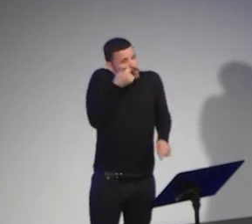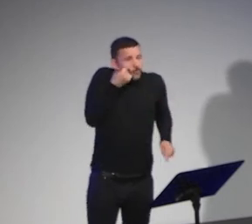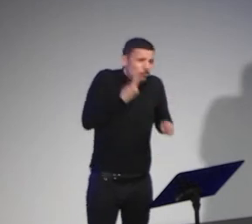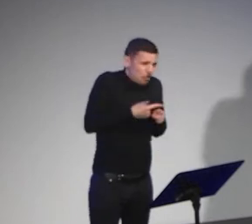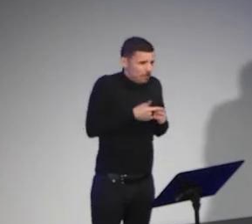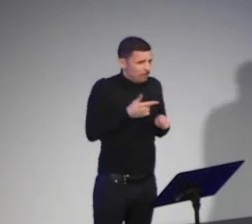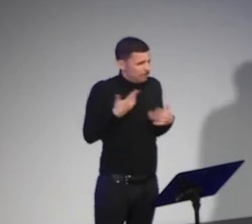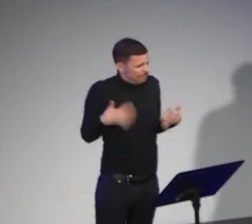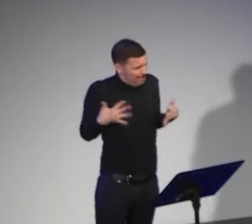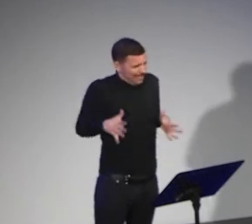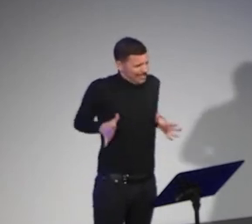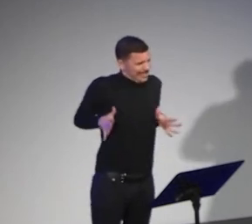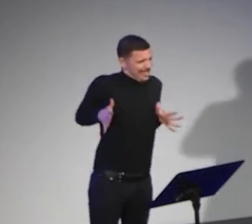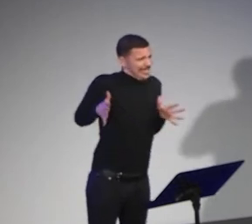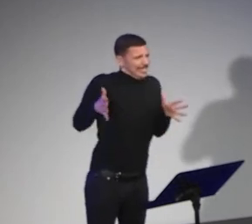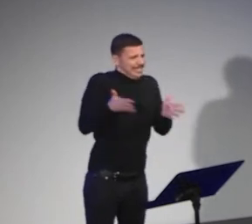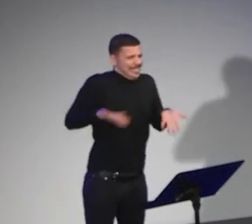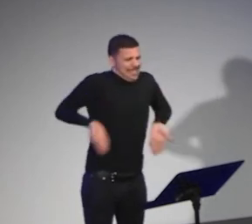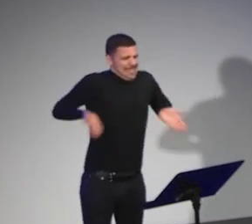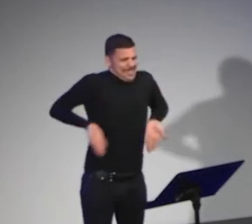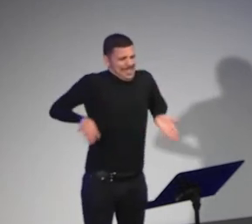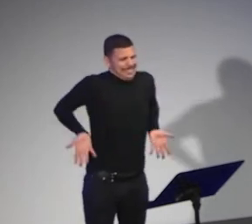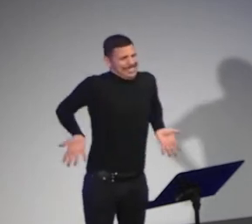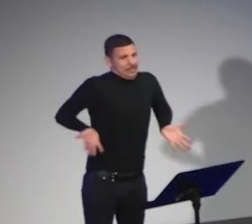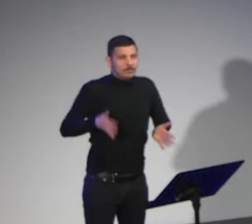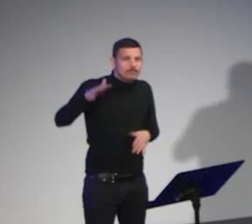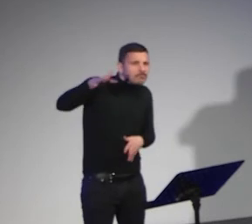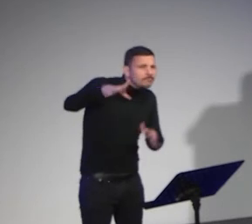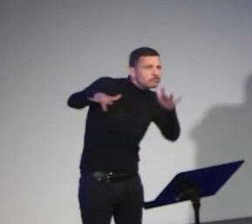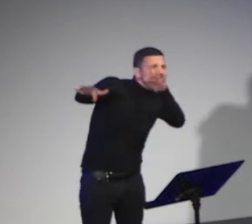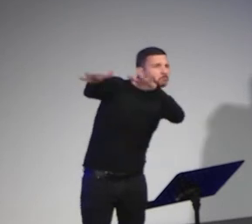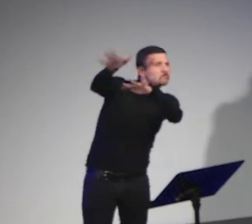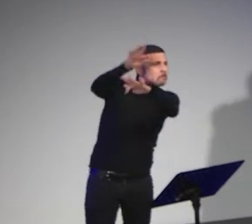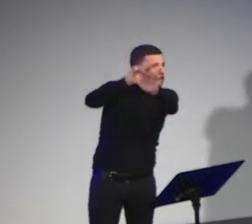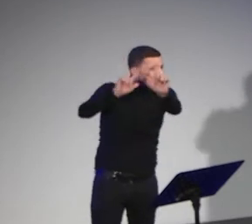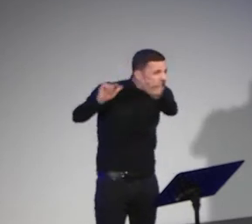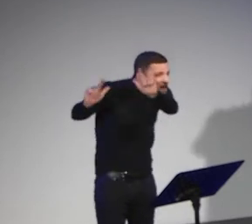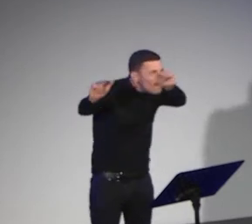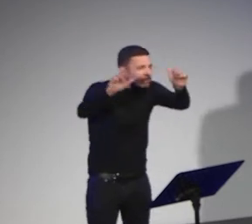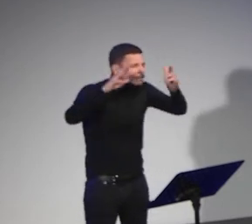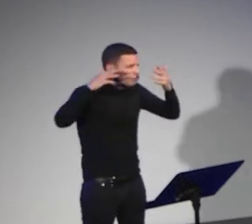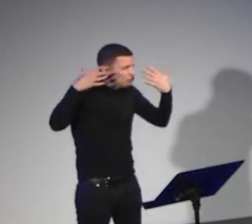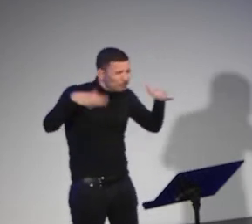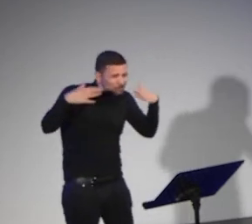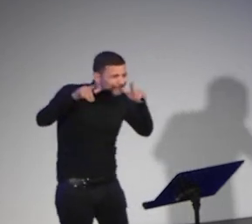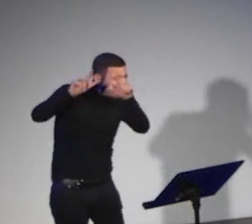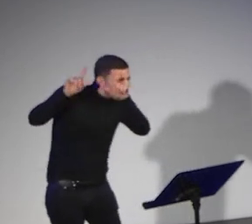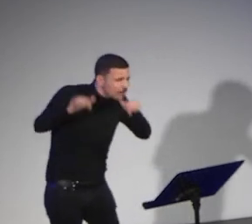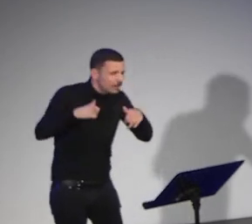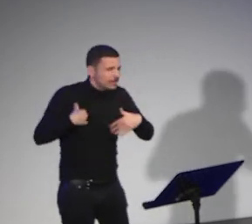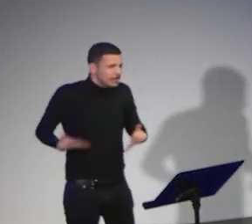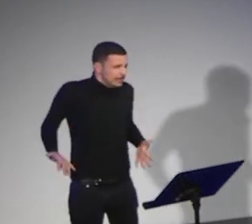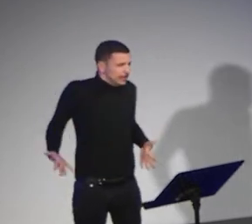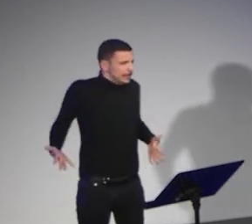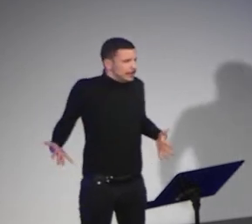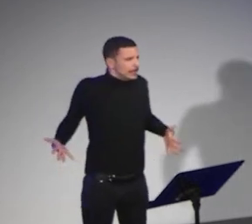lit, ou dans leurs pauvres vêtements, les personnes. Et alors, des images étaient remplacées par d'autres images dans